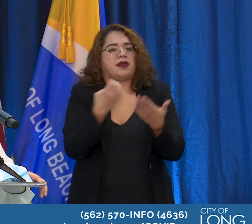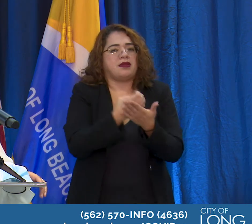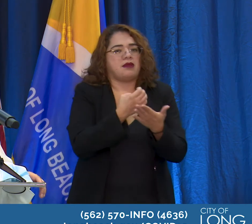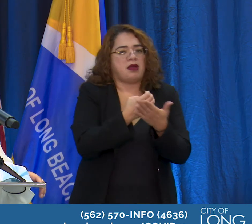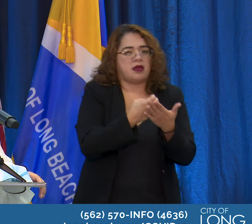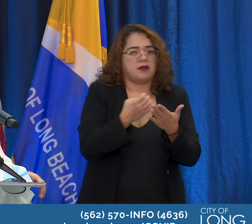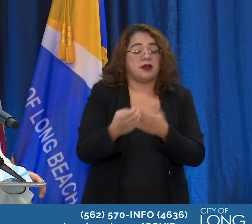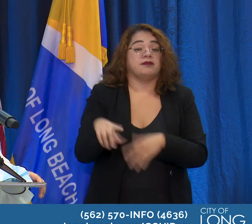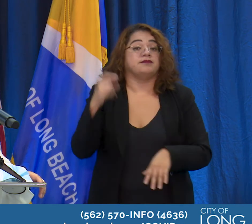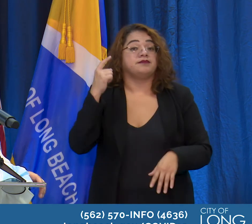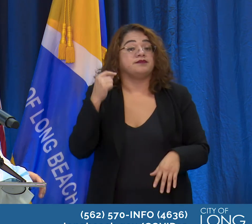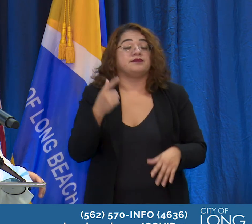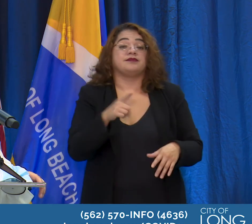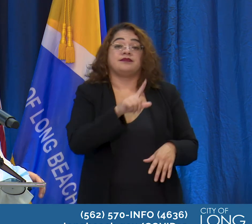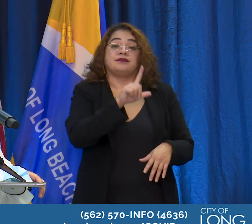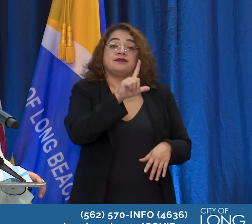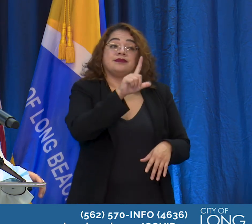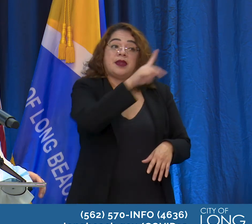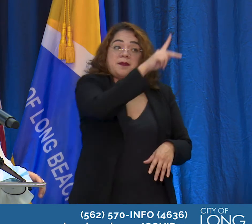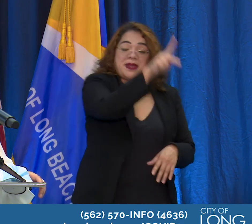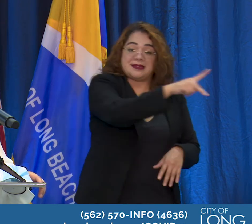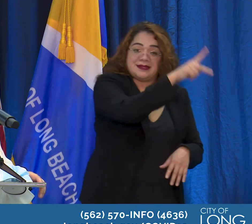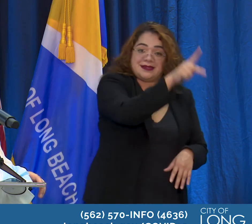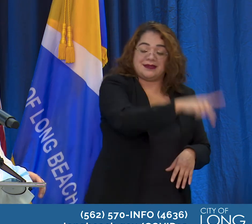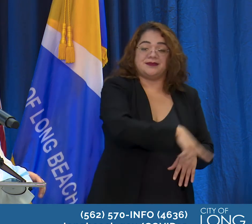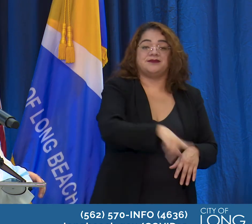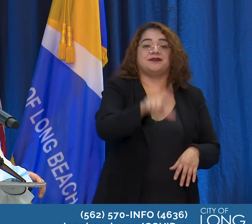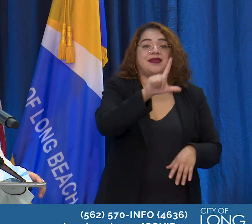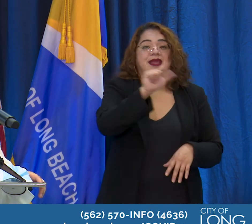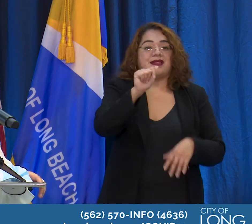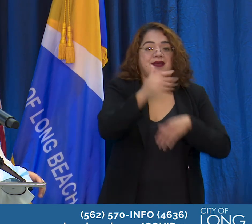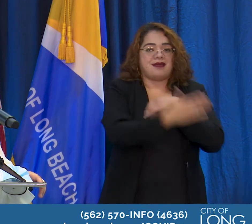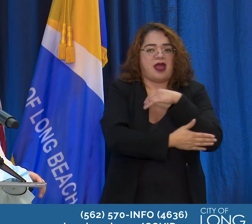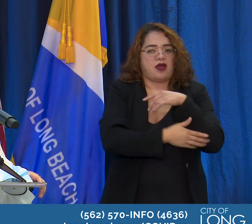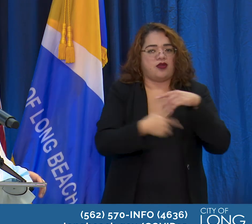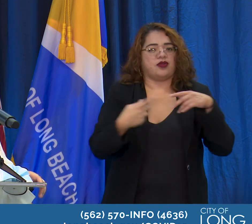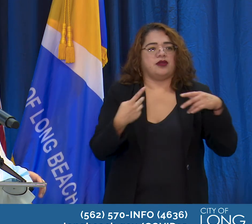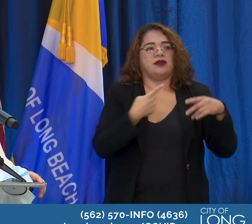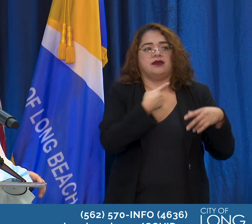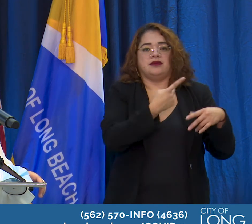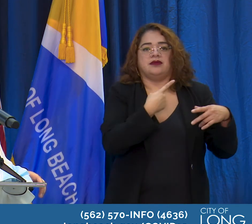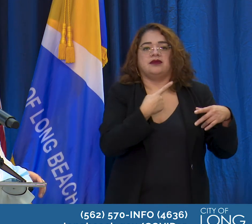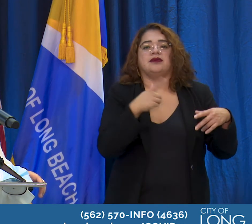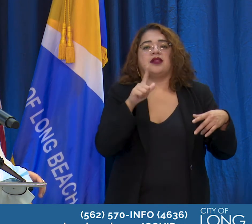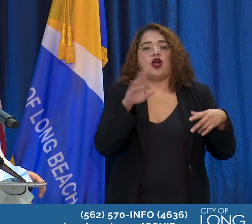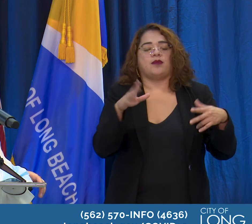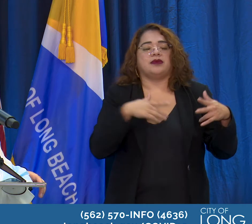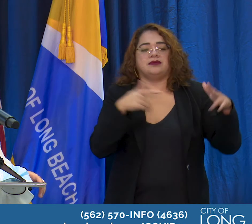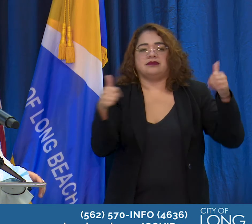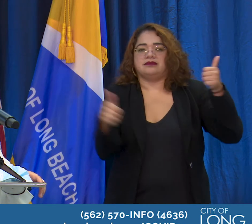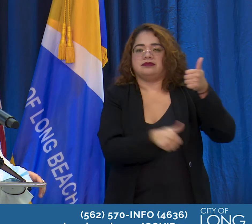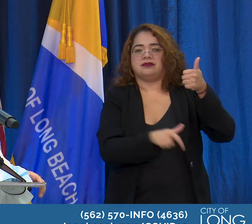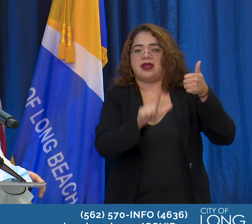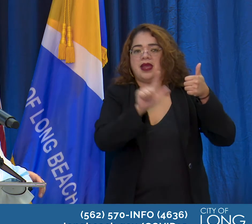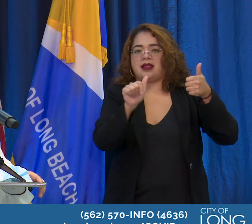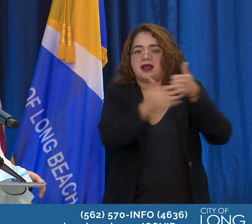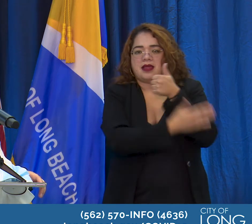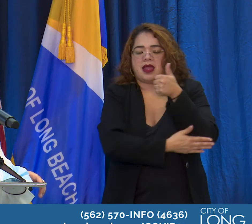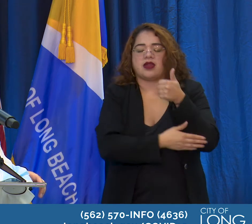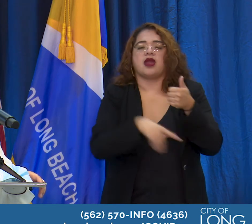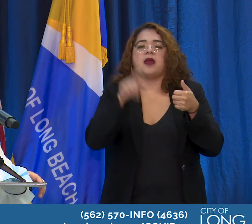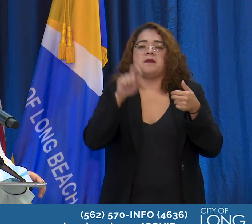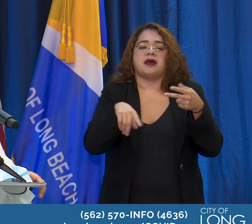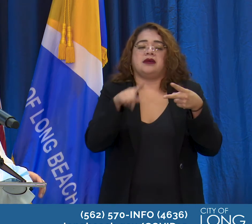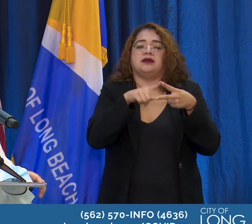Los Ángeles y junto con la ciudad de Pasadena, tenemos que cumplir con los criterios de ambos indicadores para pasar al